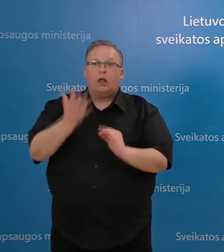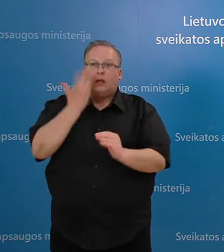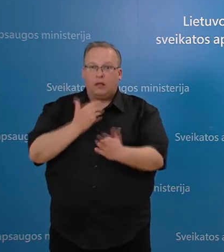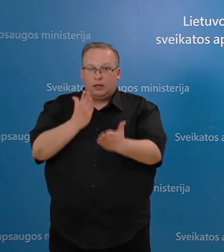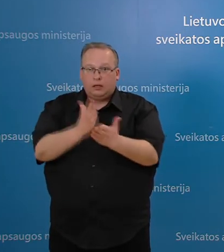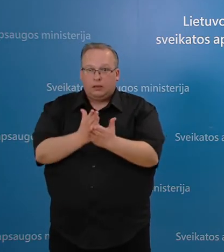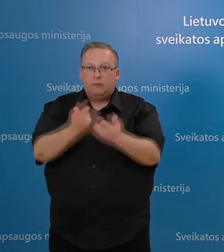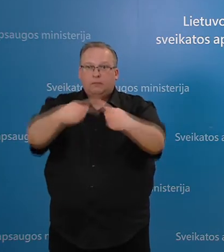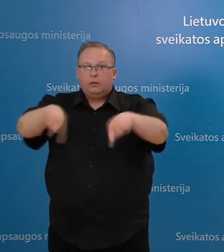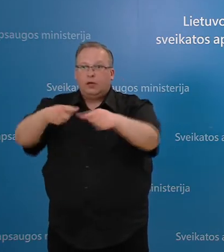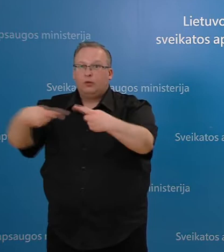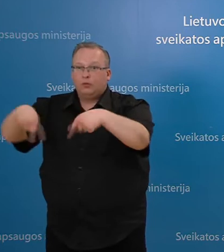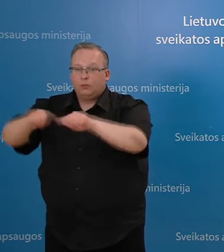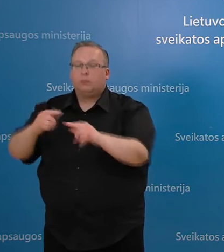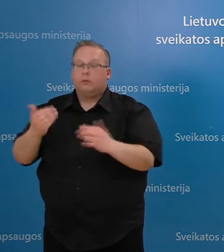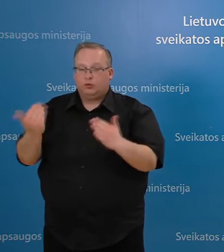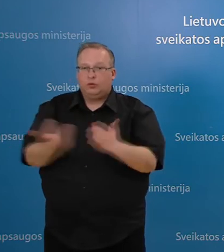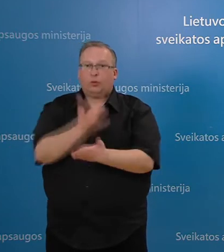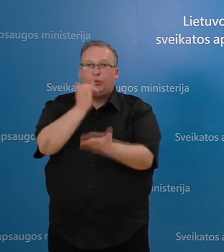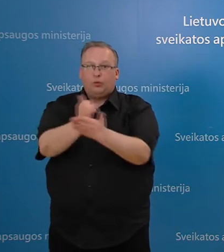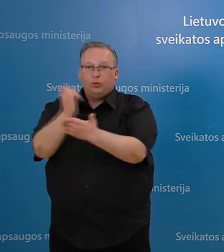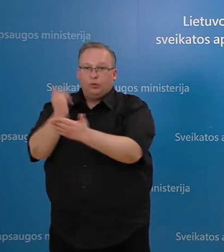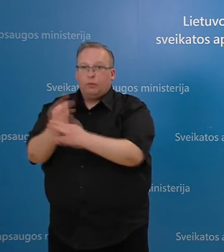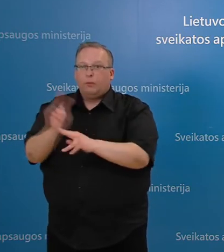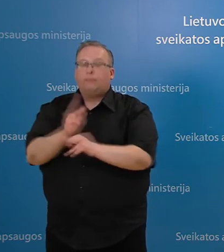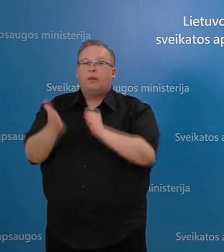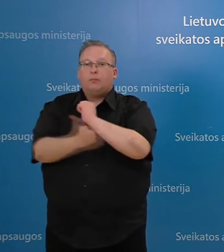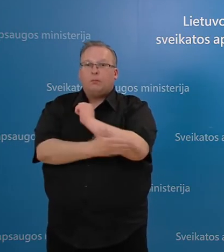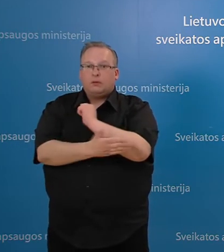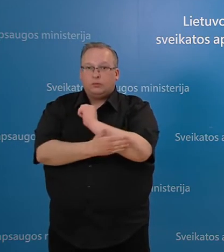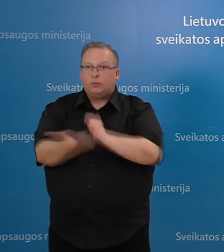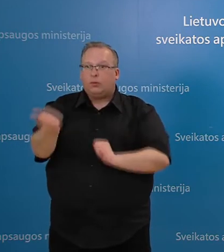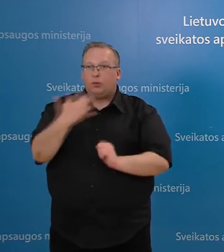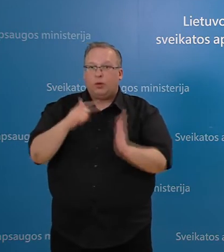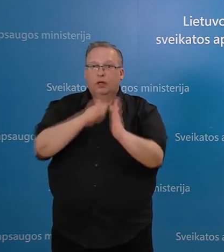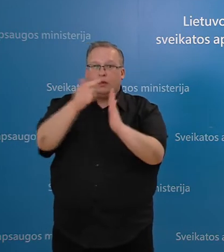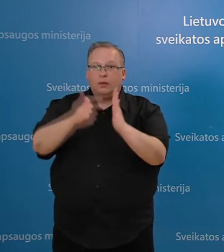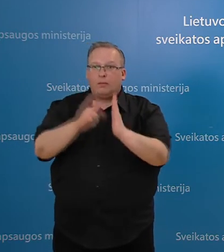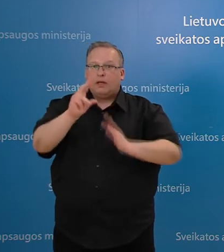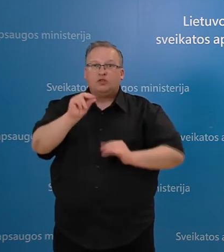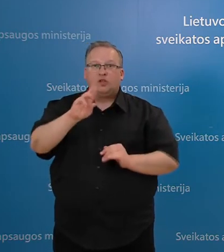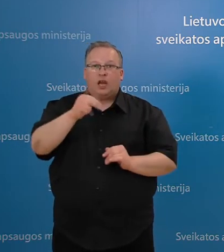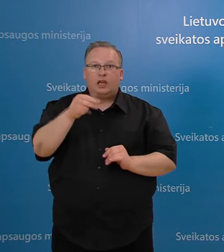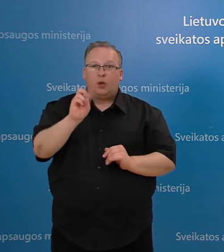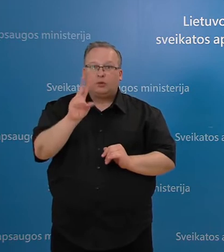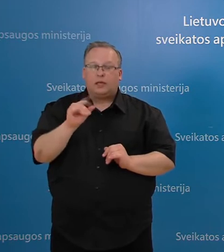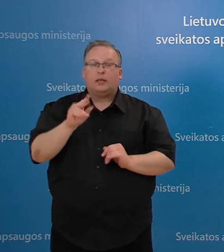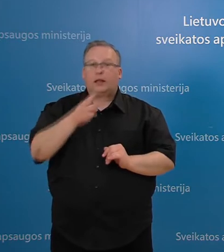regione atnaujinta gydymo paslaugų. Ir paskutinis iš raštų atsiųstų klausimų tai yra Agnės Černiauskaitės, LRytas